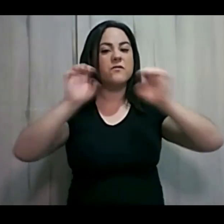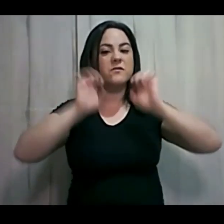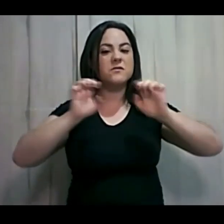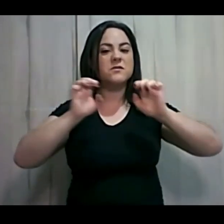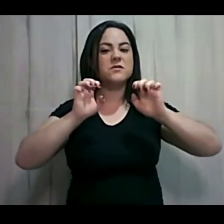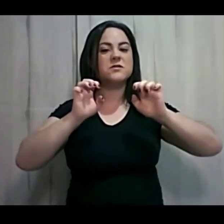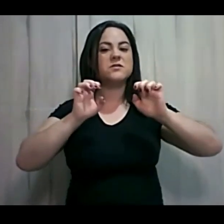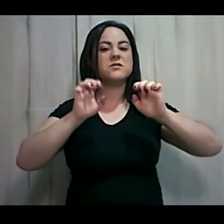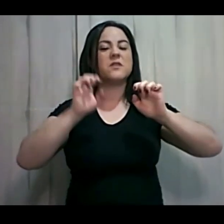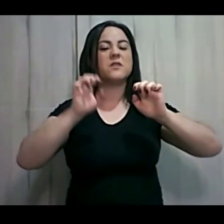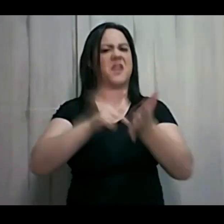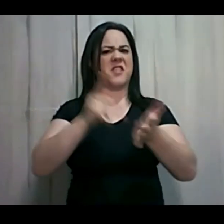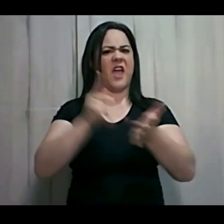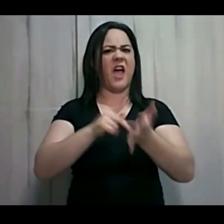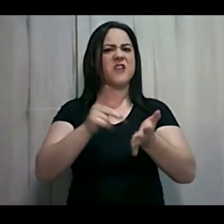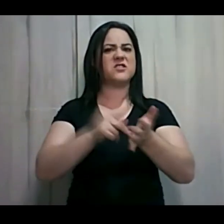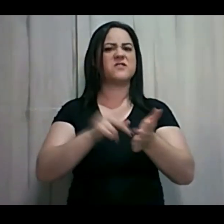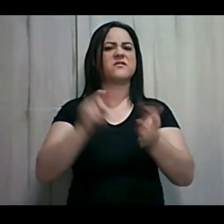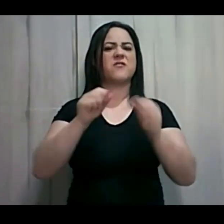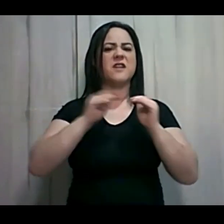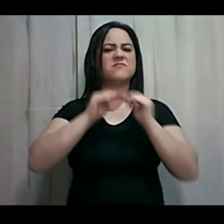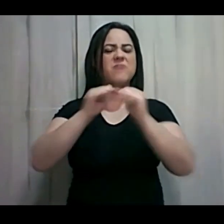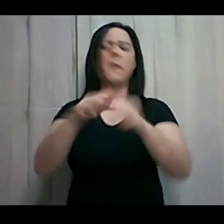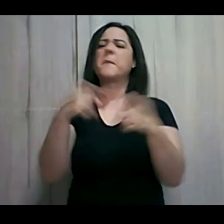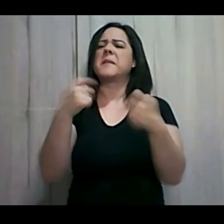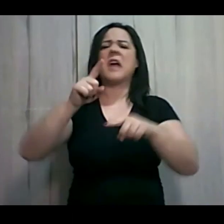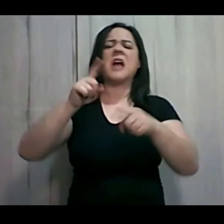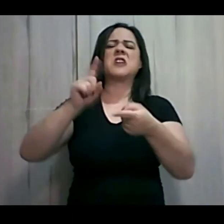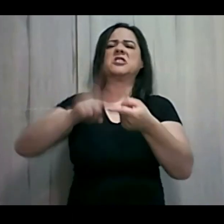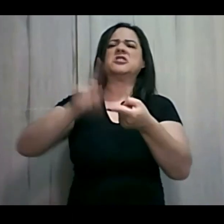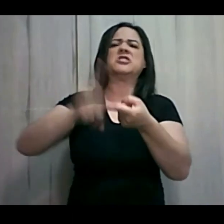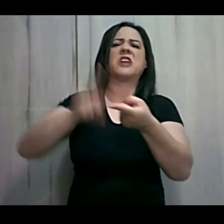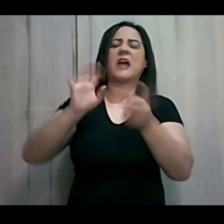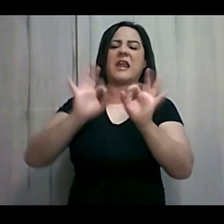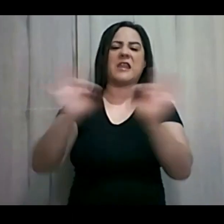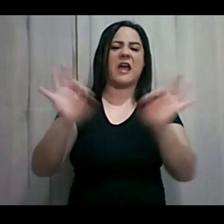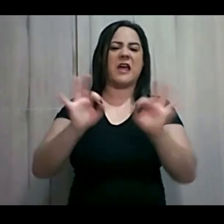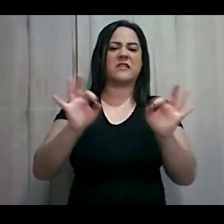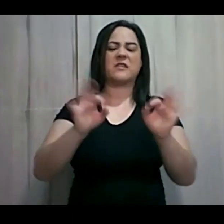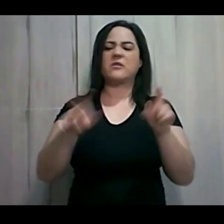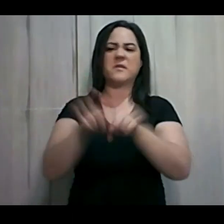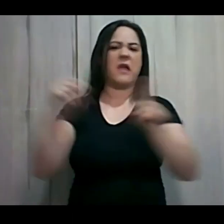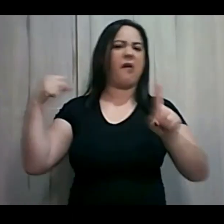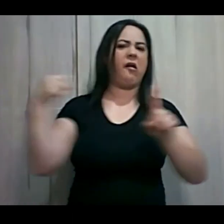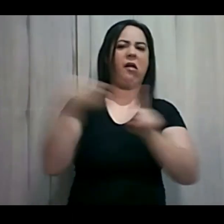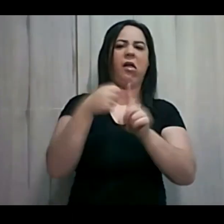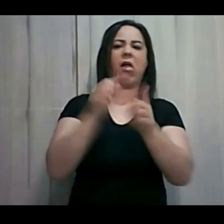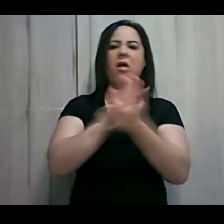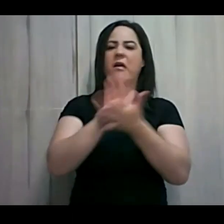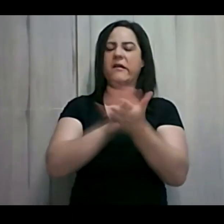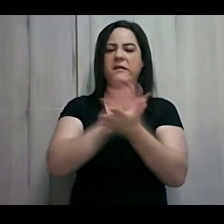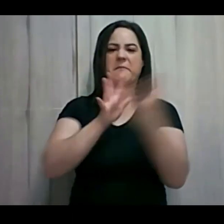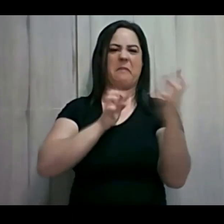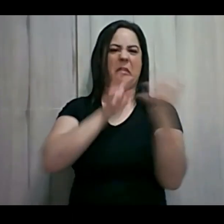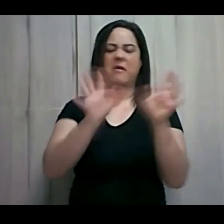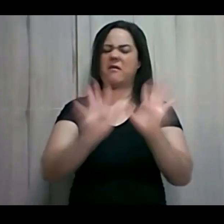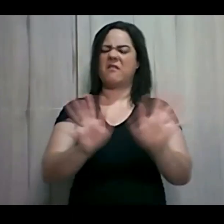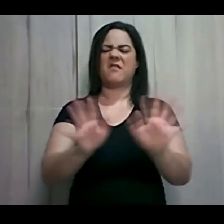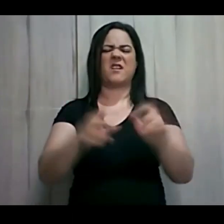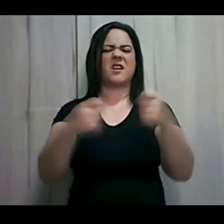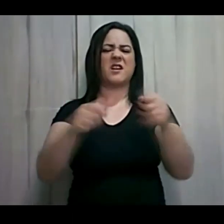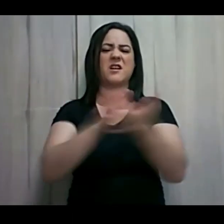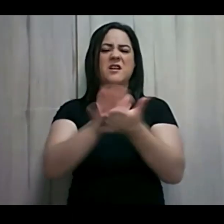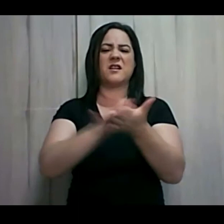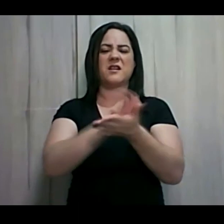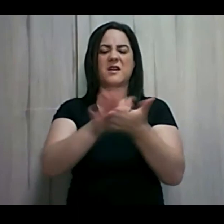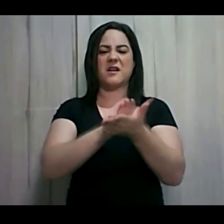ofensivo. Você não precisa xingar ninguém, não precisa agredir, não precisa arrumar briga. Não, nem precisa se meter na vida das